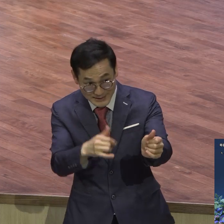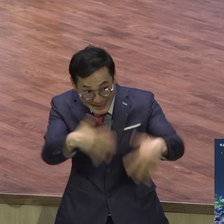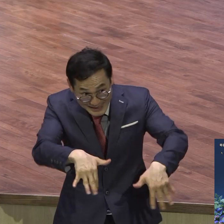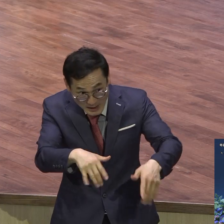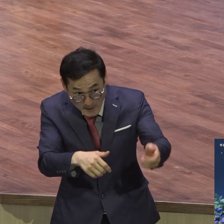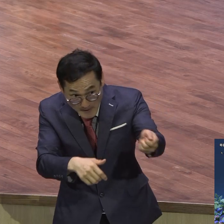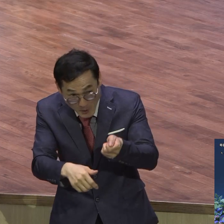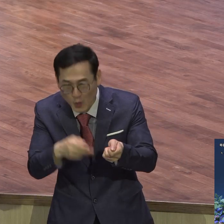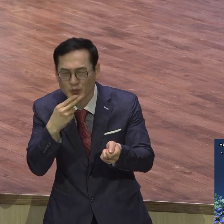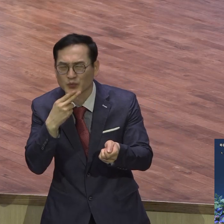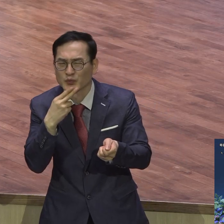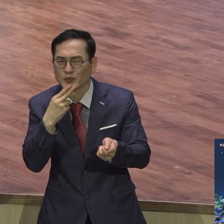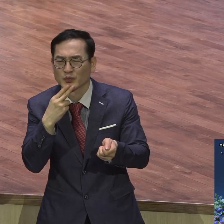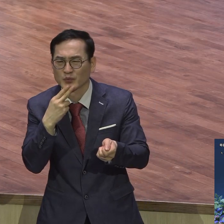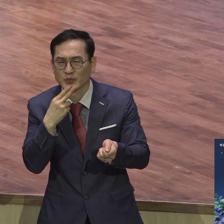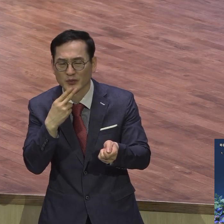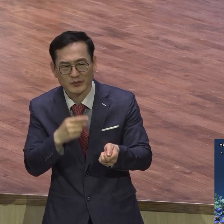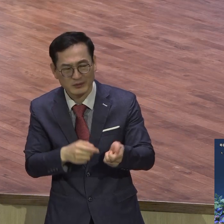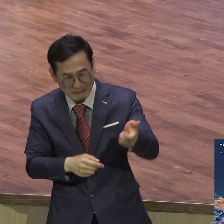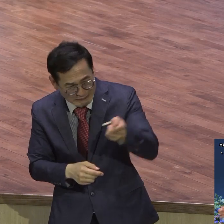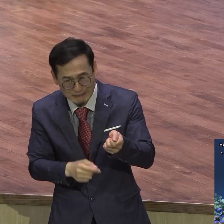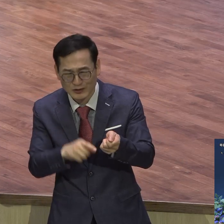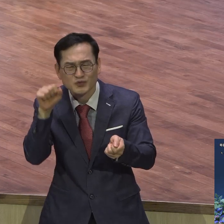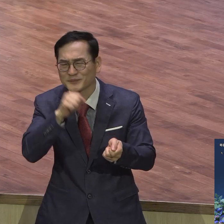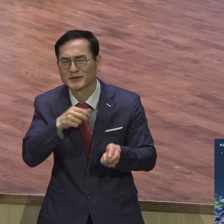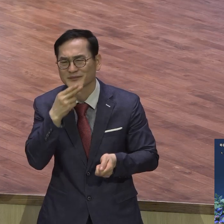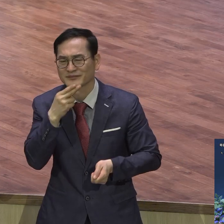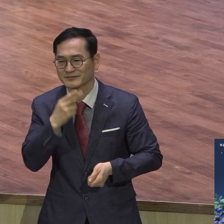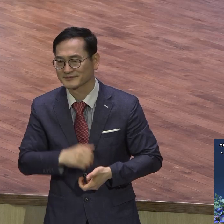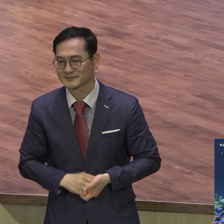약점을 찾아내는 것에 대해서 관심이 없어.